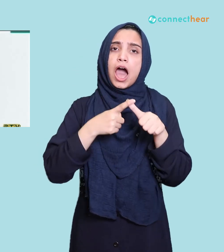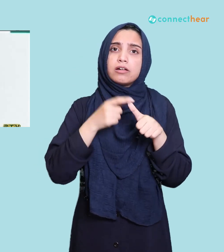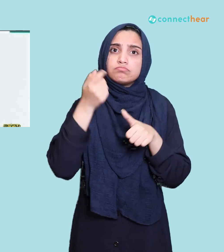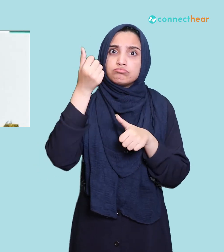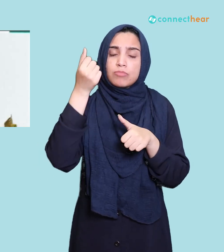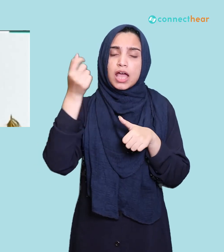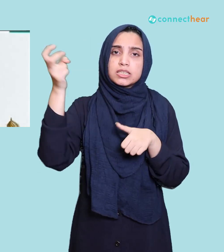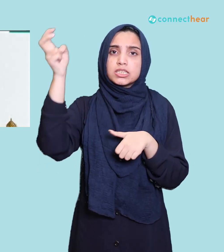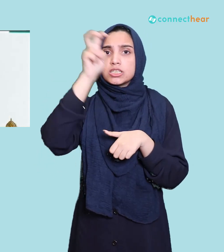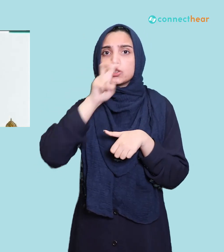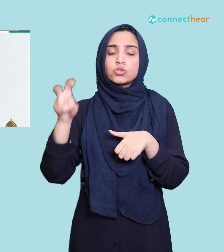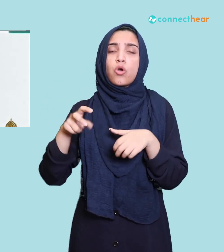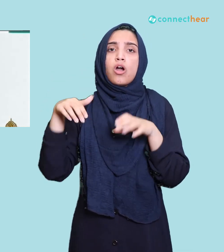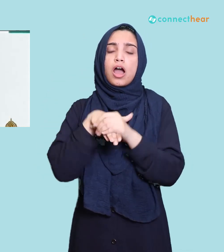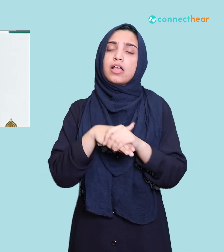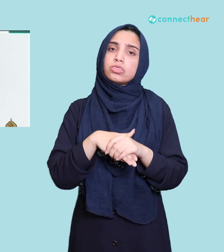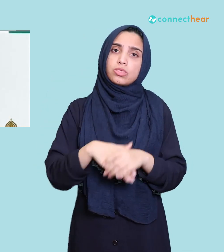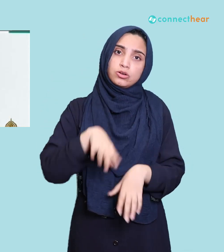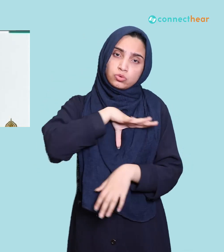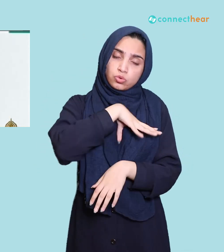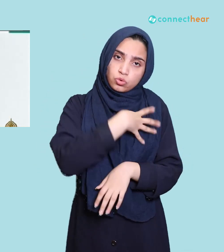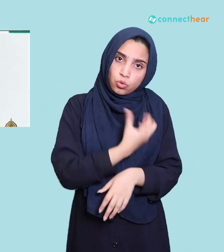کا سب سے بڑا خسارہ ہمیں ملا تھا.